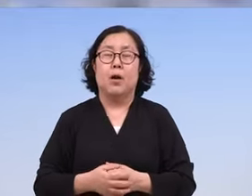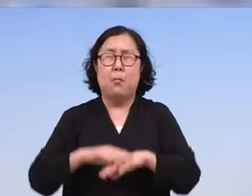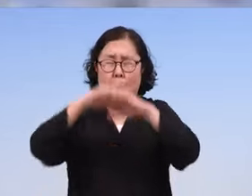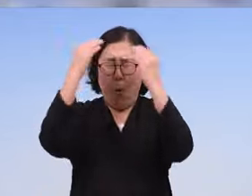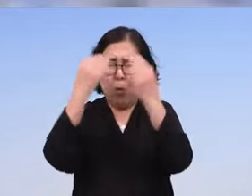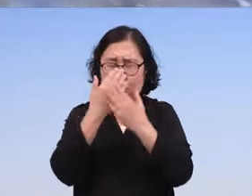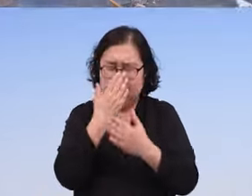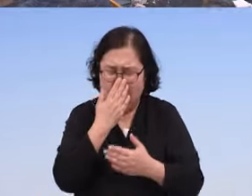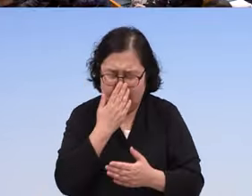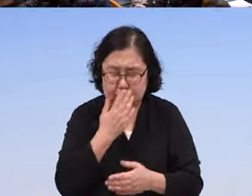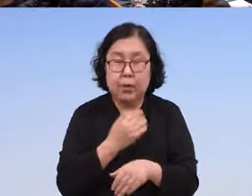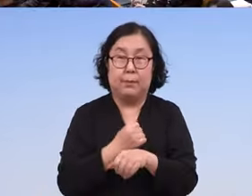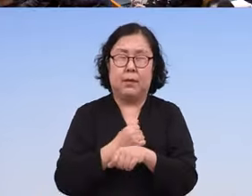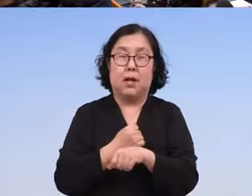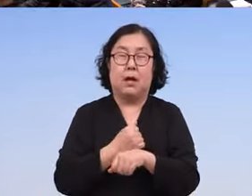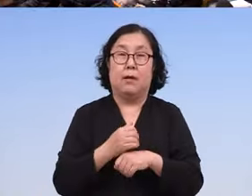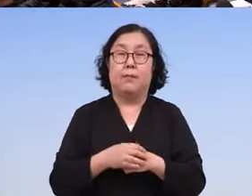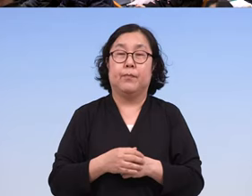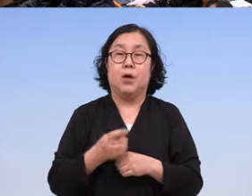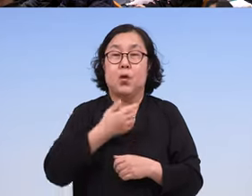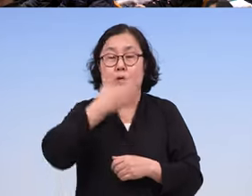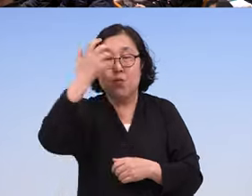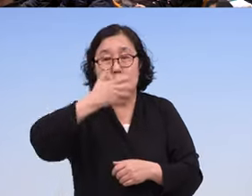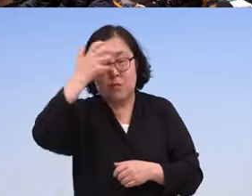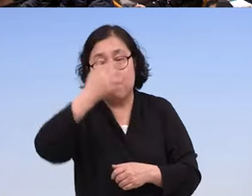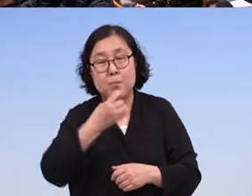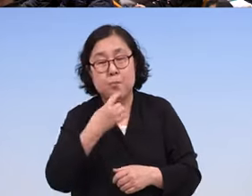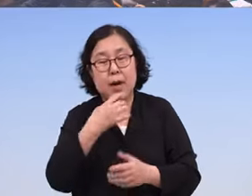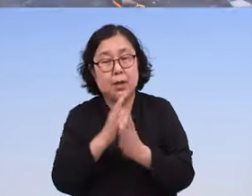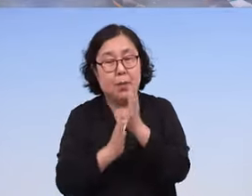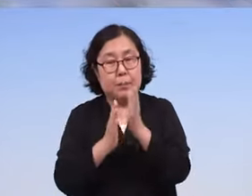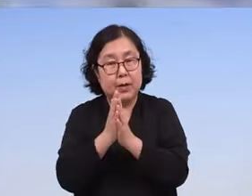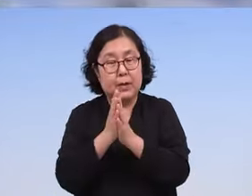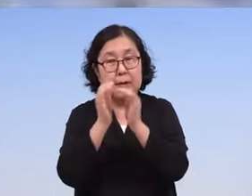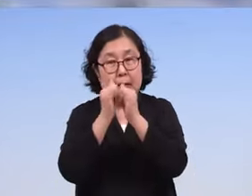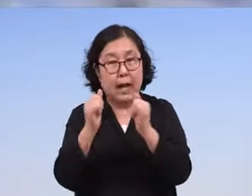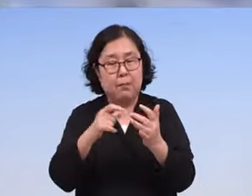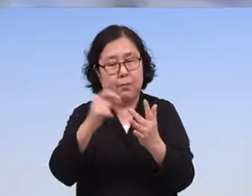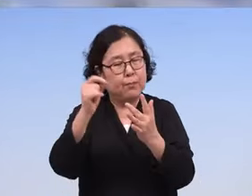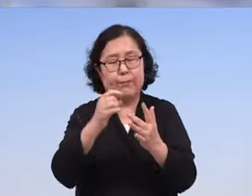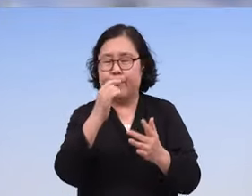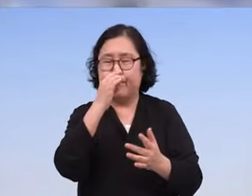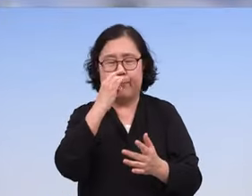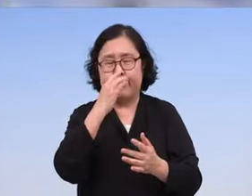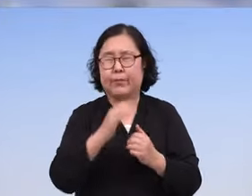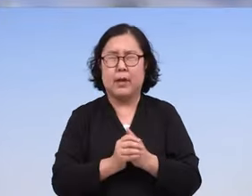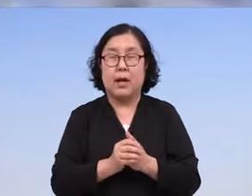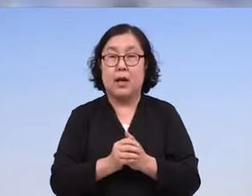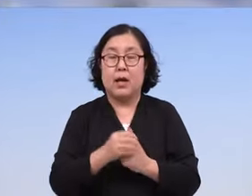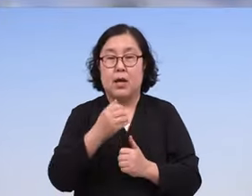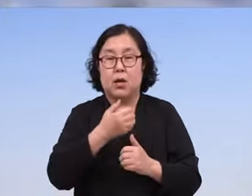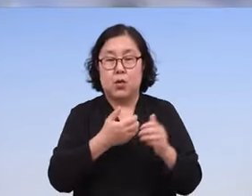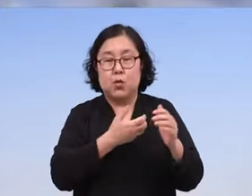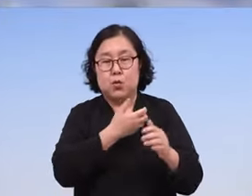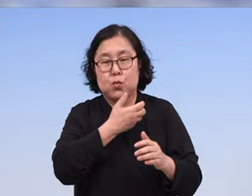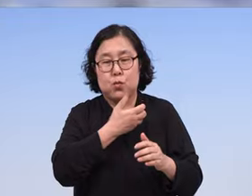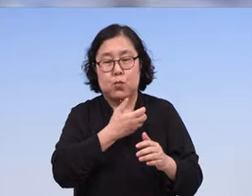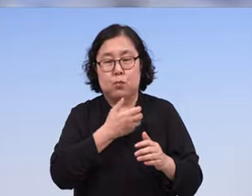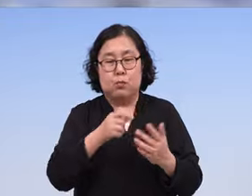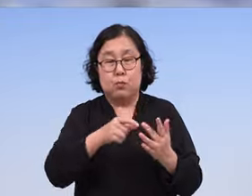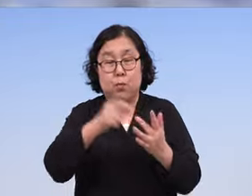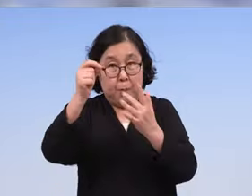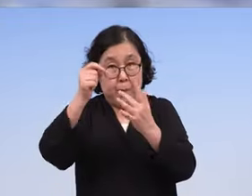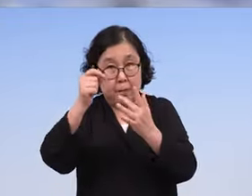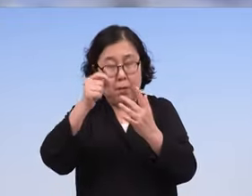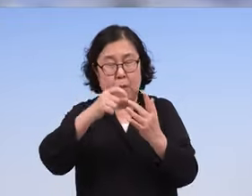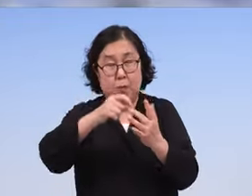이게 예외 없이 다 그래요. 여러분, 꿈밖에 없는 국회의원은 뽑으면 안 되는 분들이에요. 당선이 되자마자 꿈